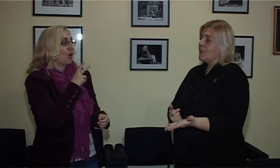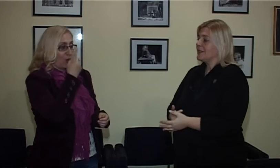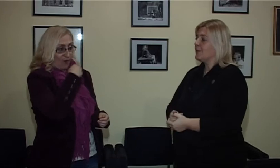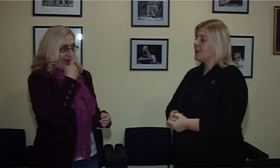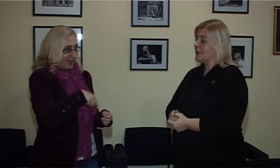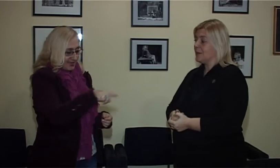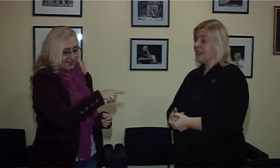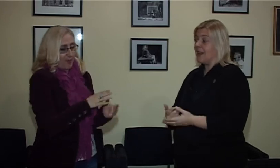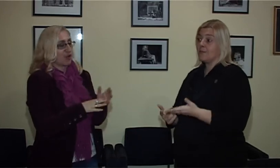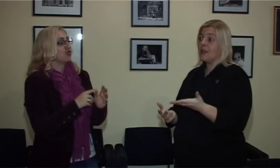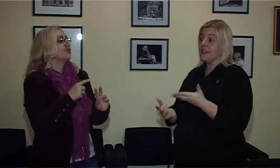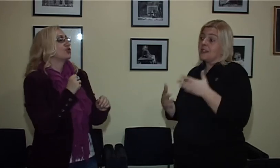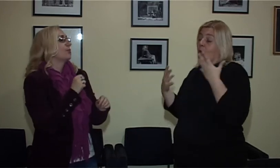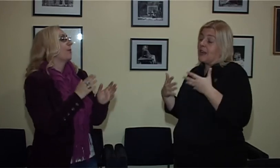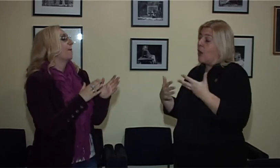Tu predstavu su